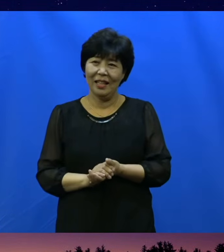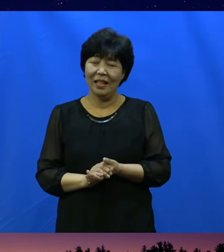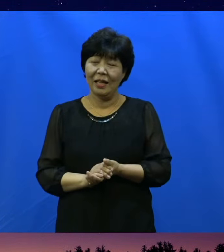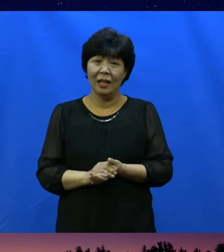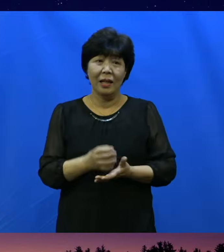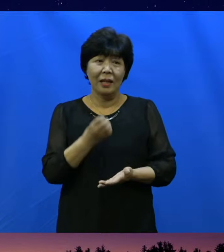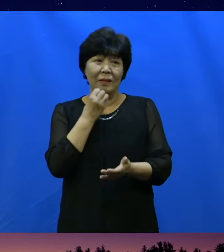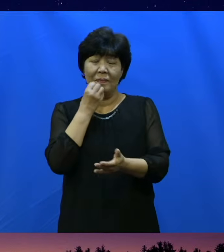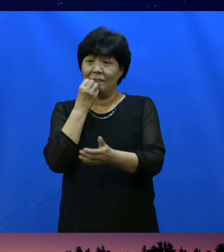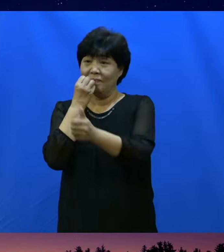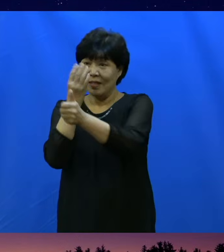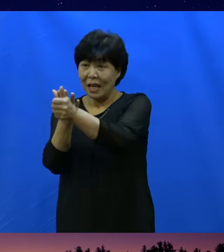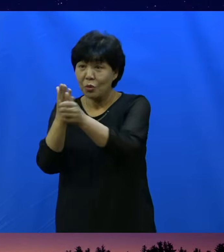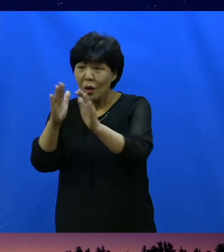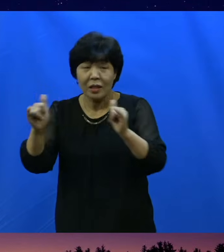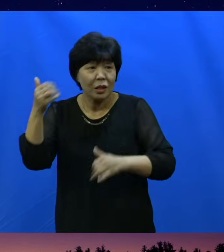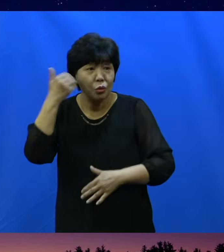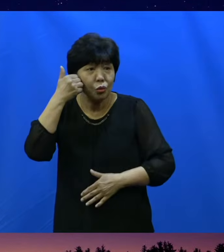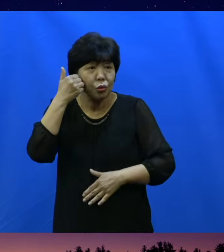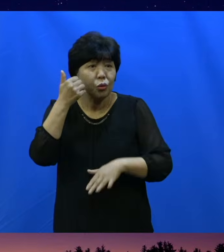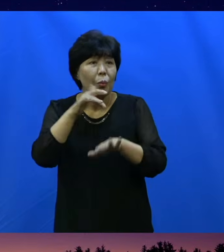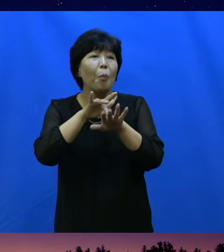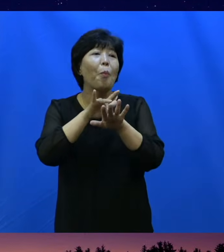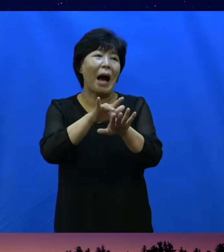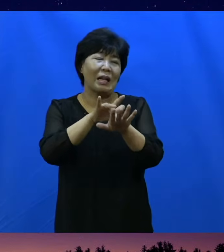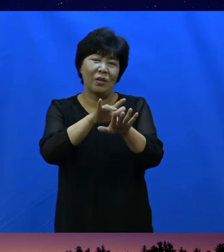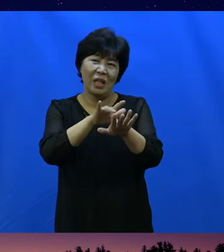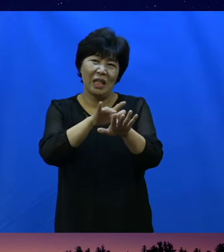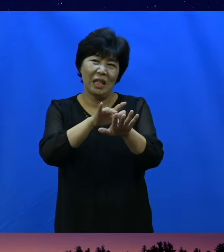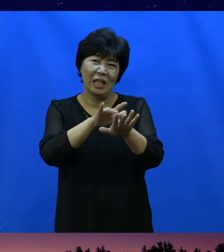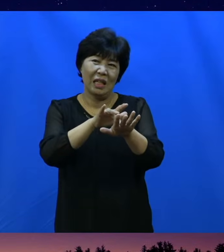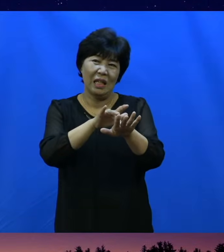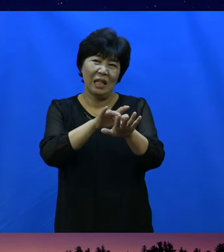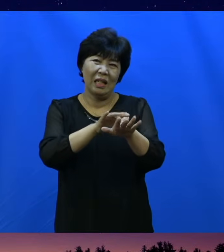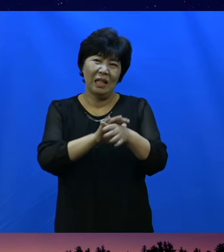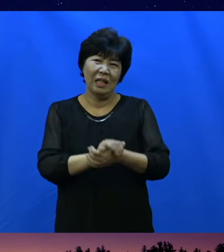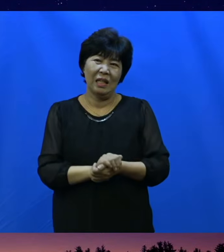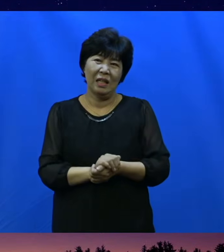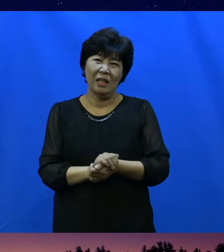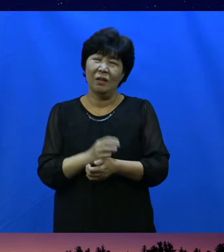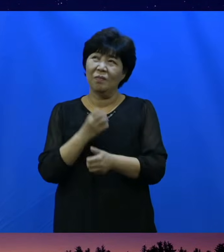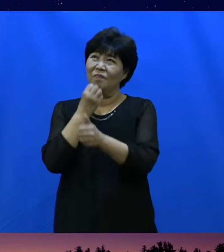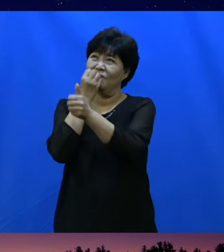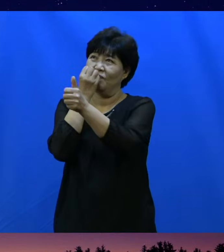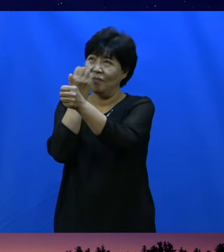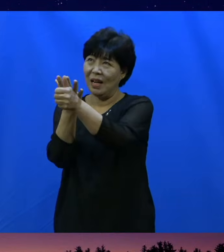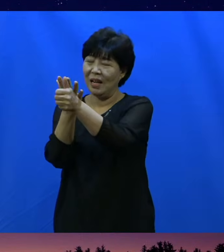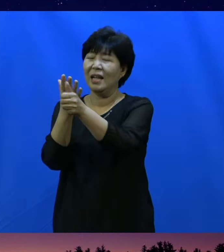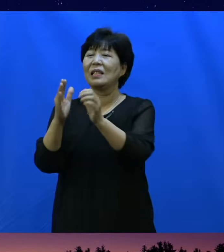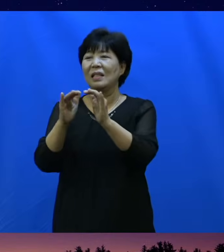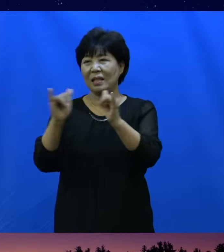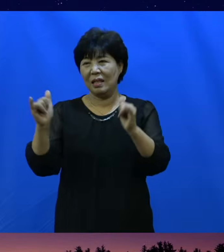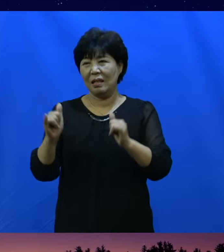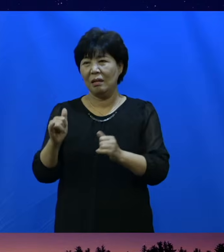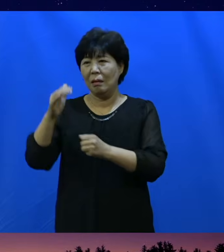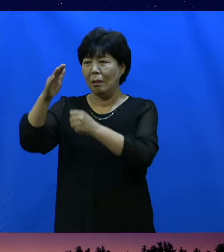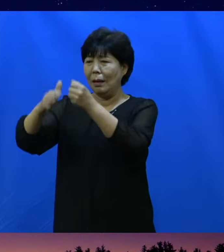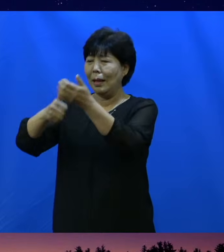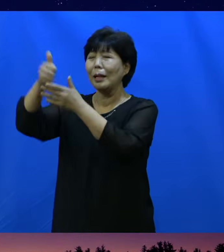마귀예요. 우리 형제들을 참소하는 자, 고발하는 사람, 우리 하나님 앞에서 밤낮